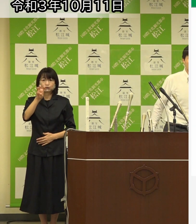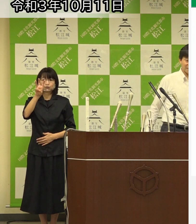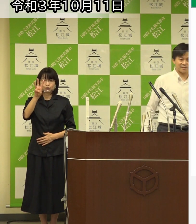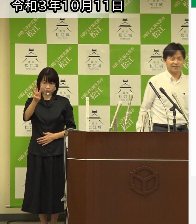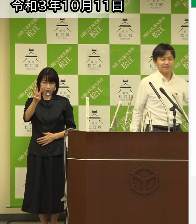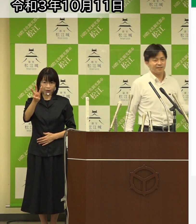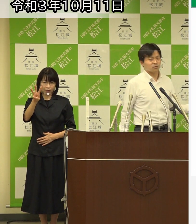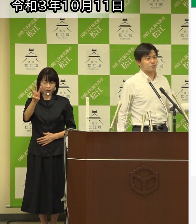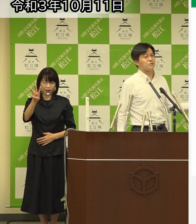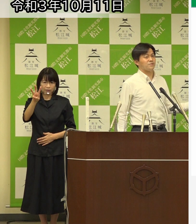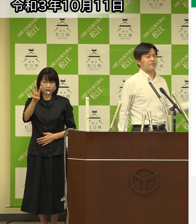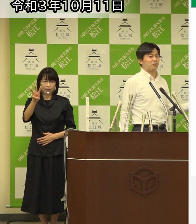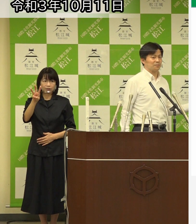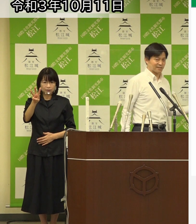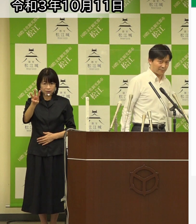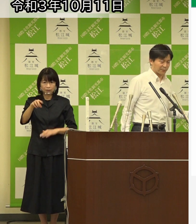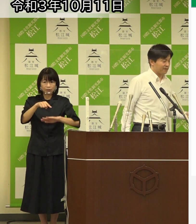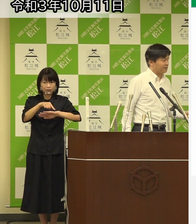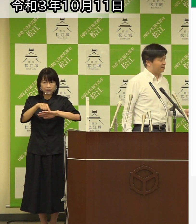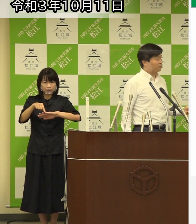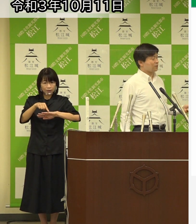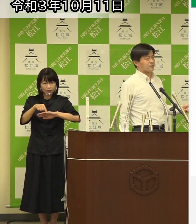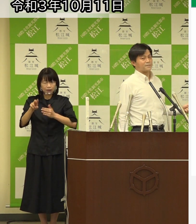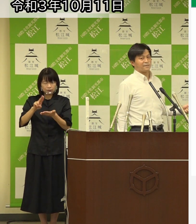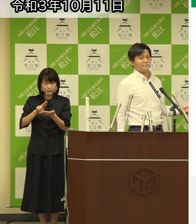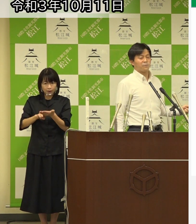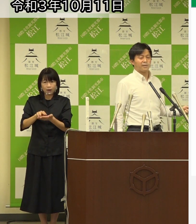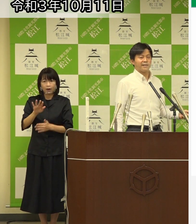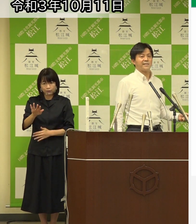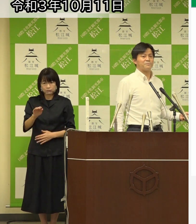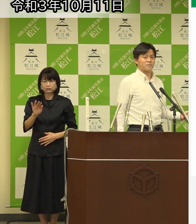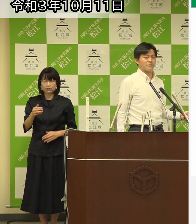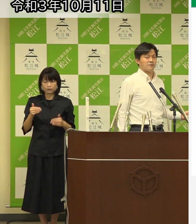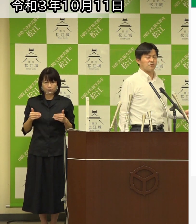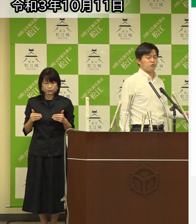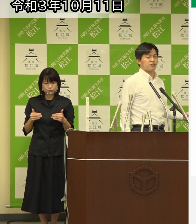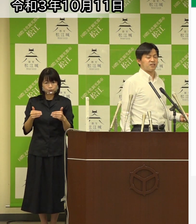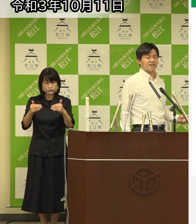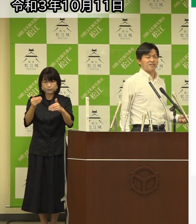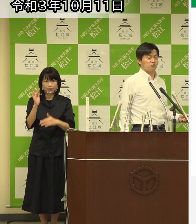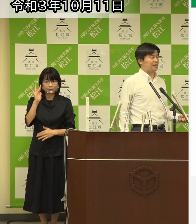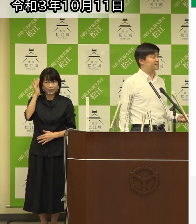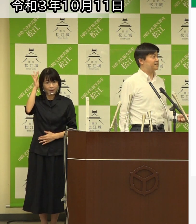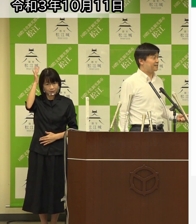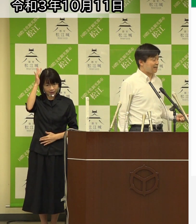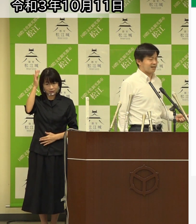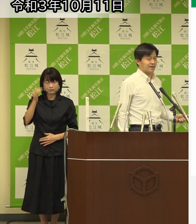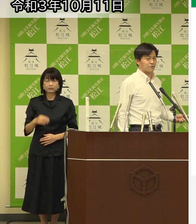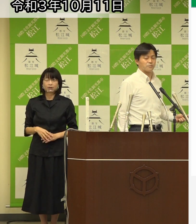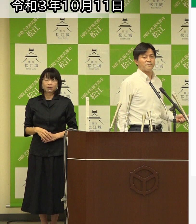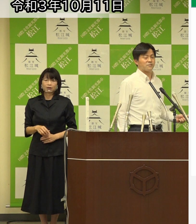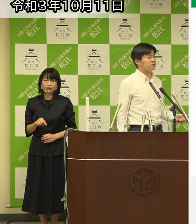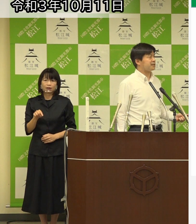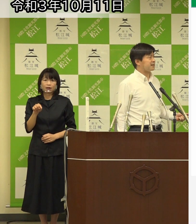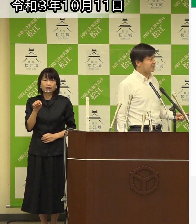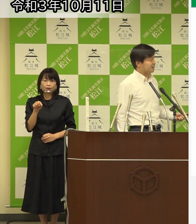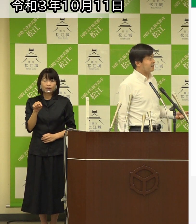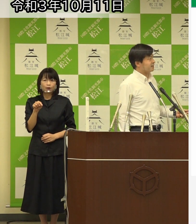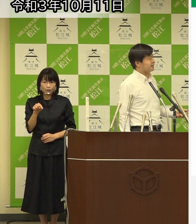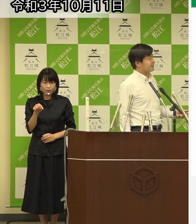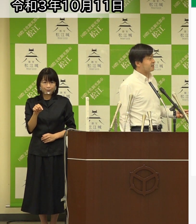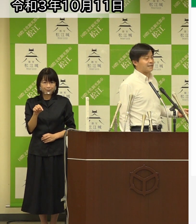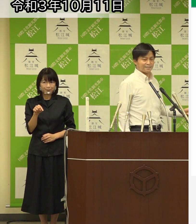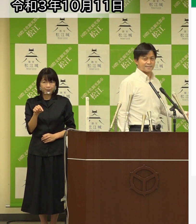がなされております。以後進んでおりません。でこれをですね、今回エリアビジョンあるいは中心市街地の活性化の文脈の中